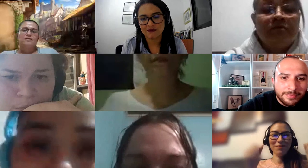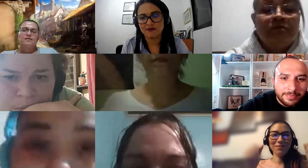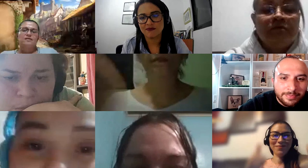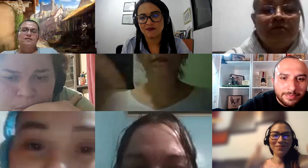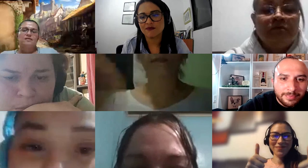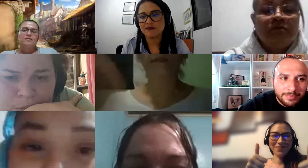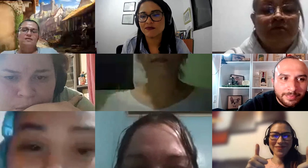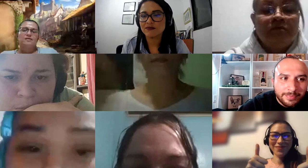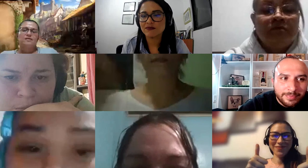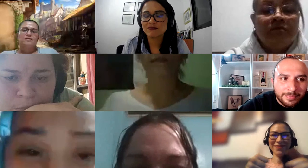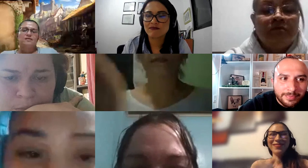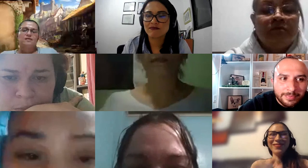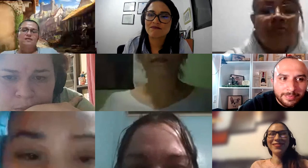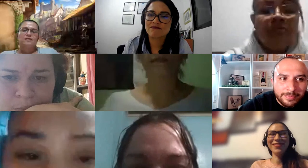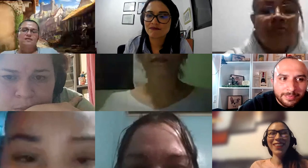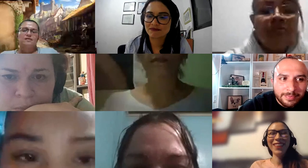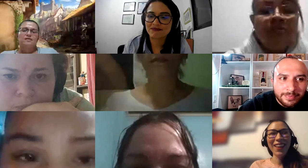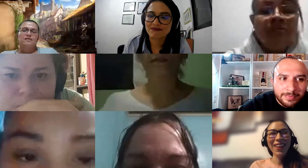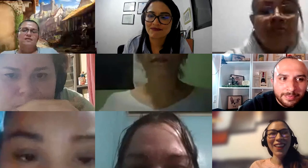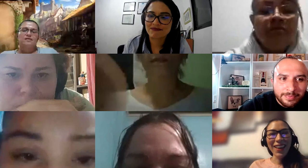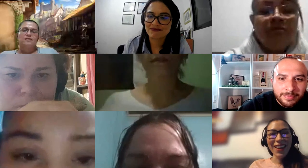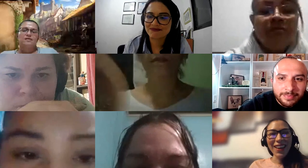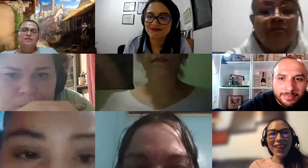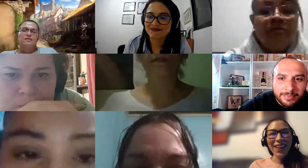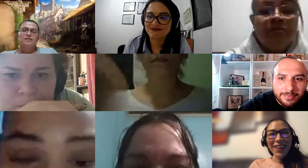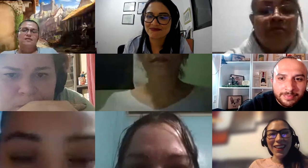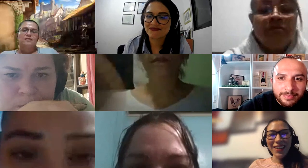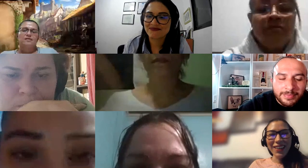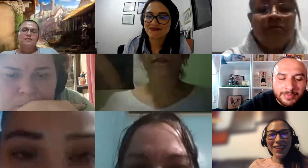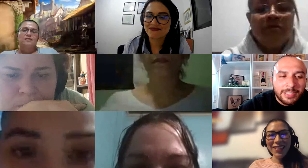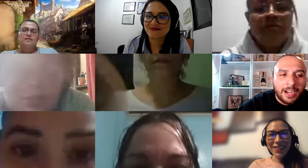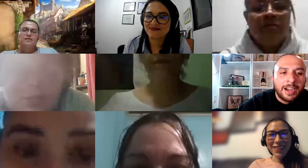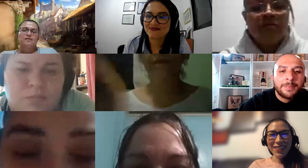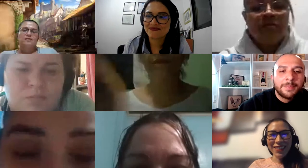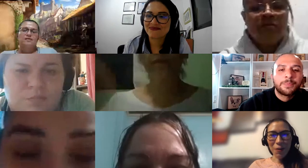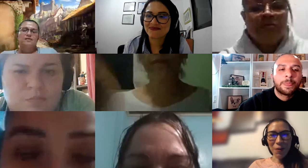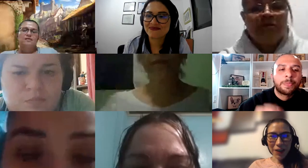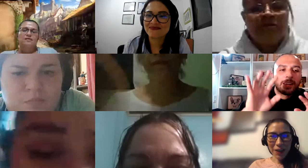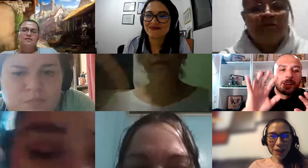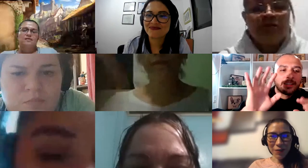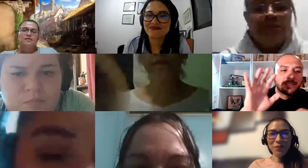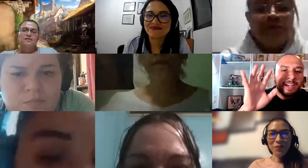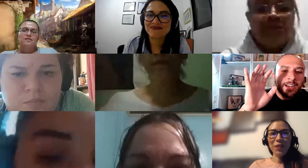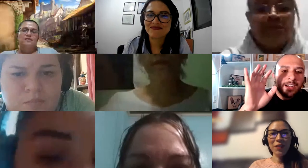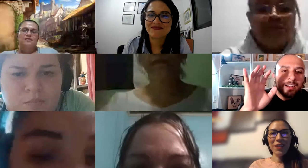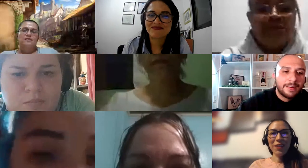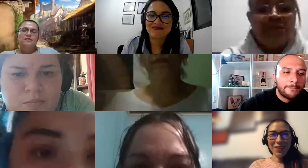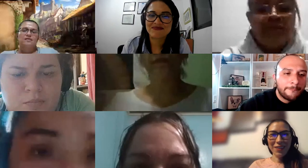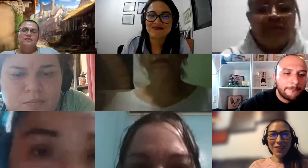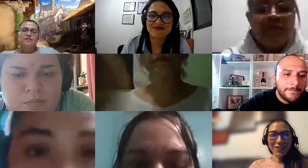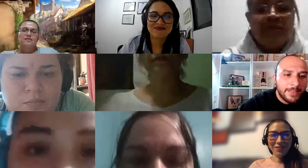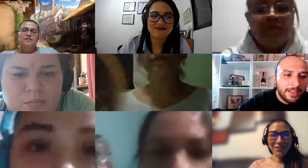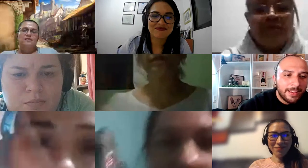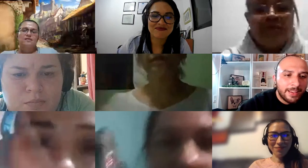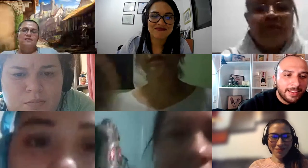¿De acuerdo?